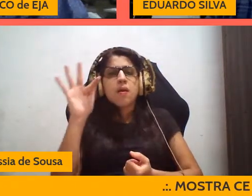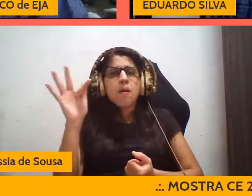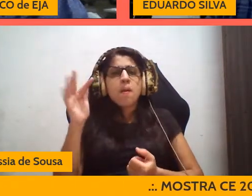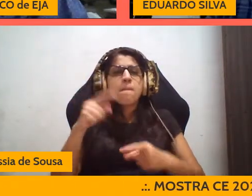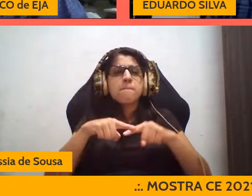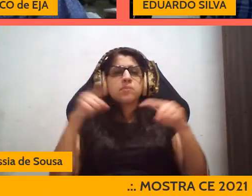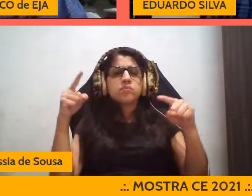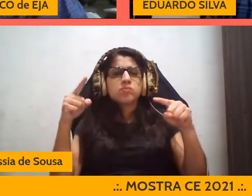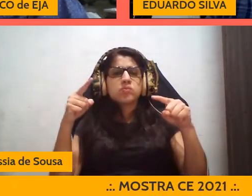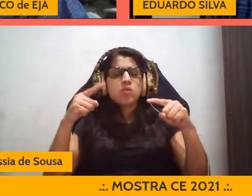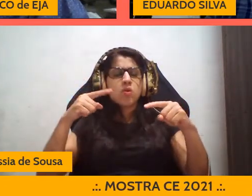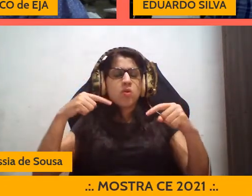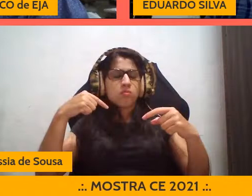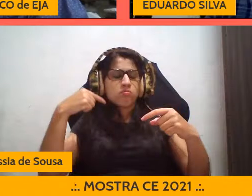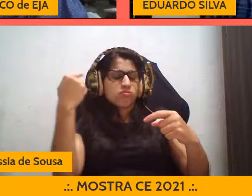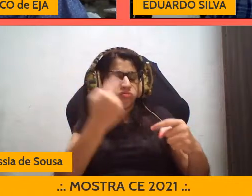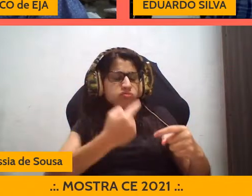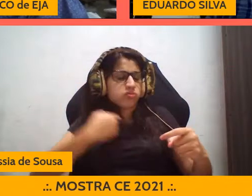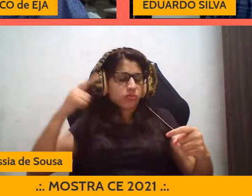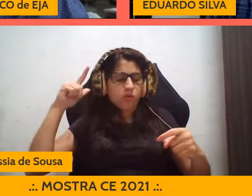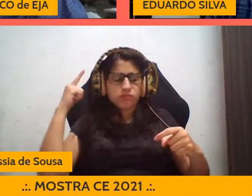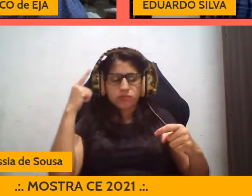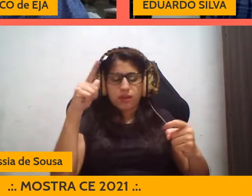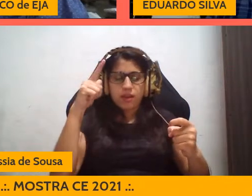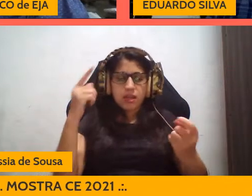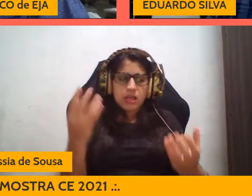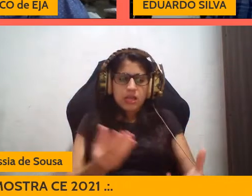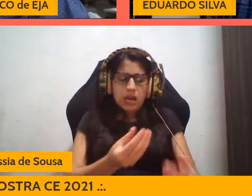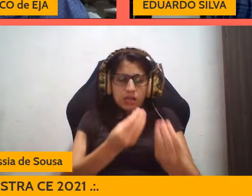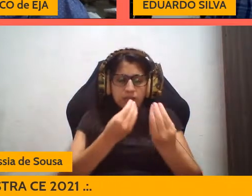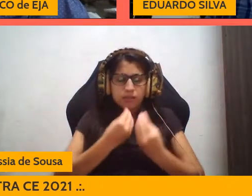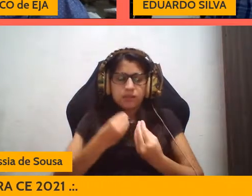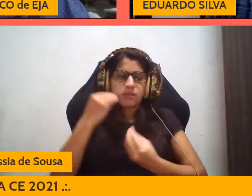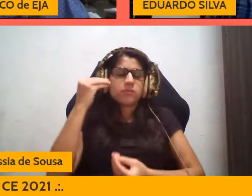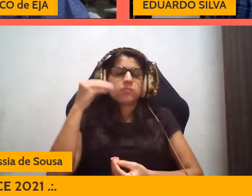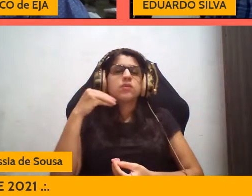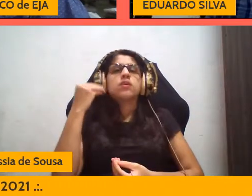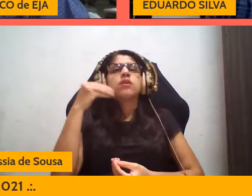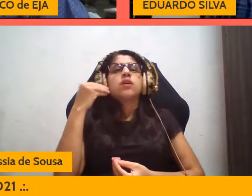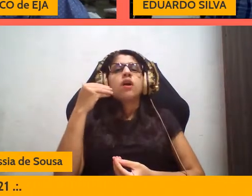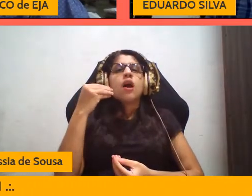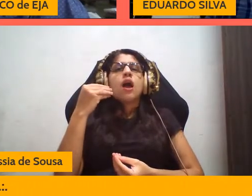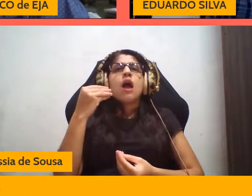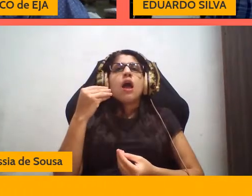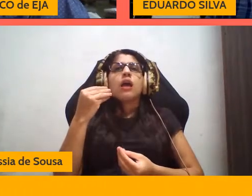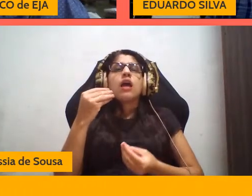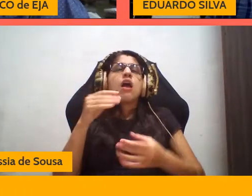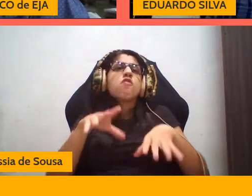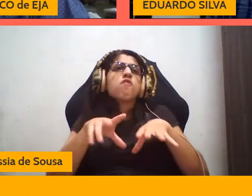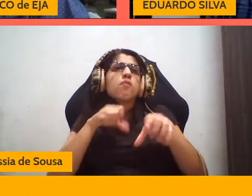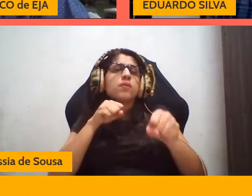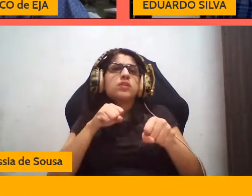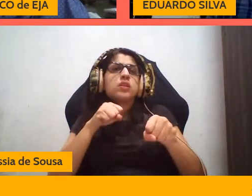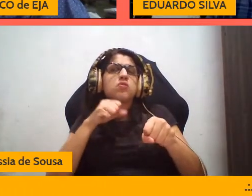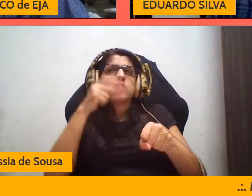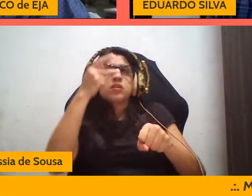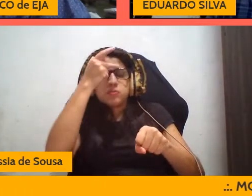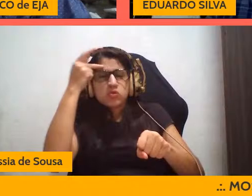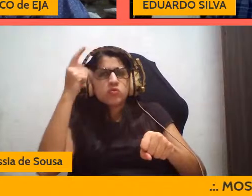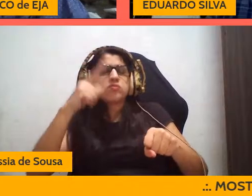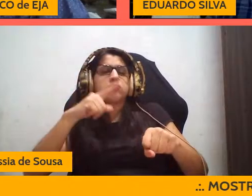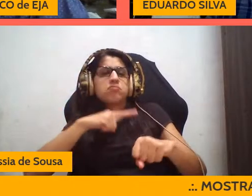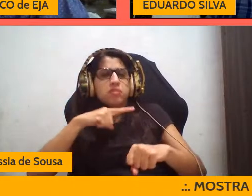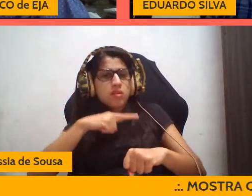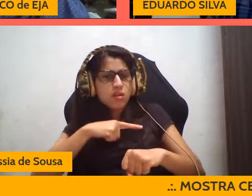gente consegue, né, trazer as experiências e a formação que as pessoas têm